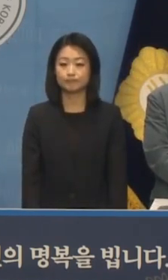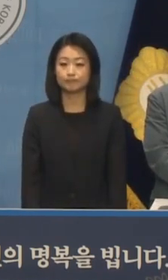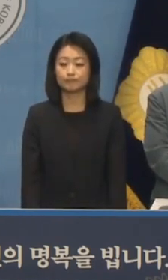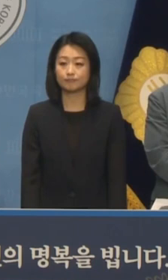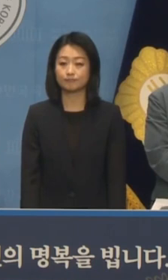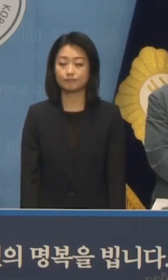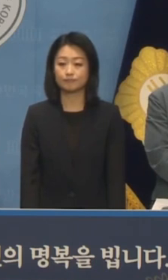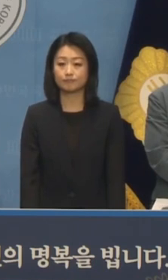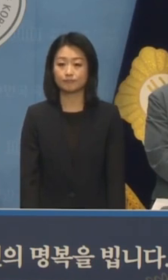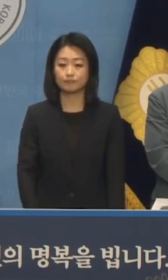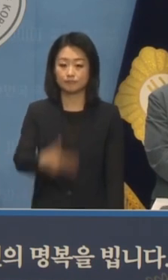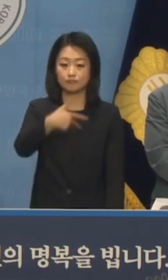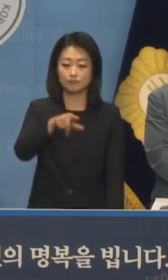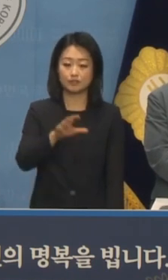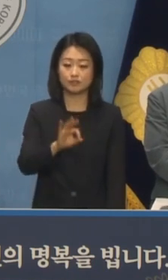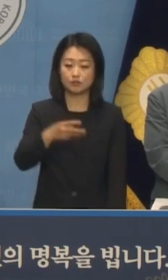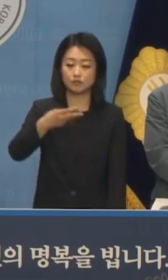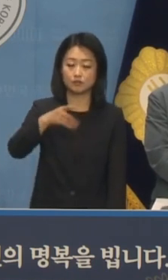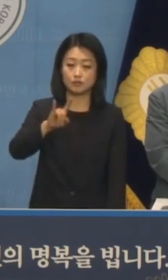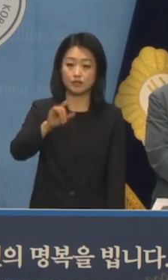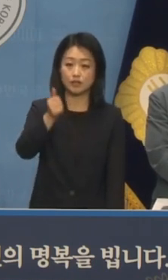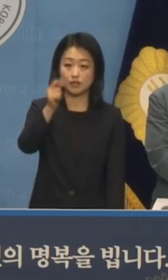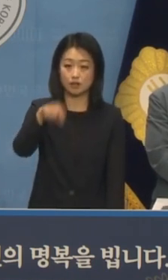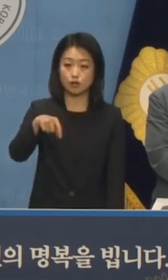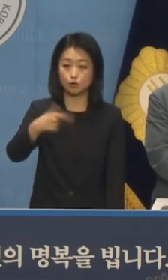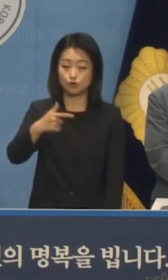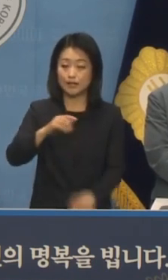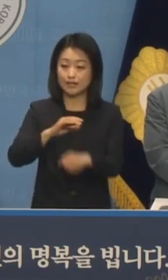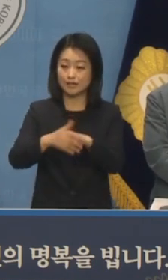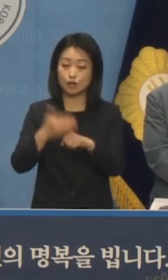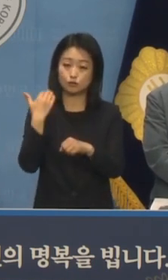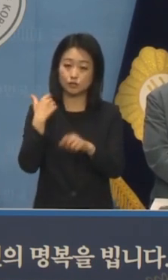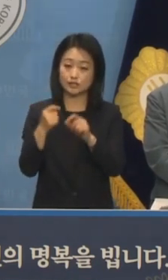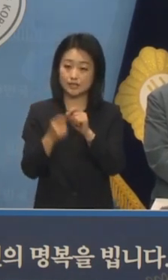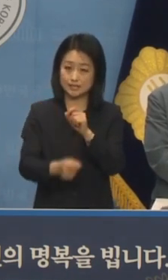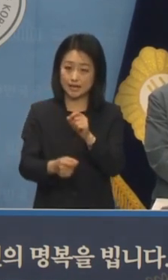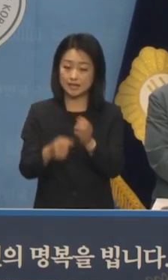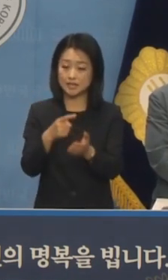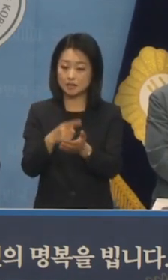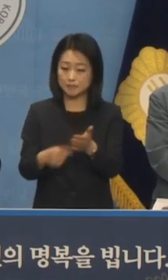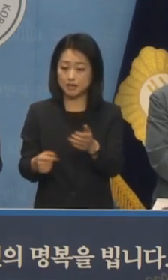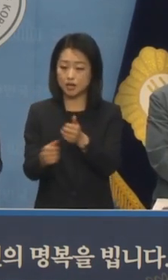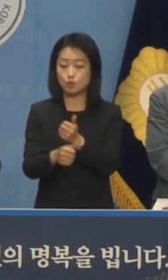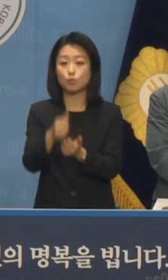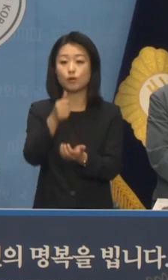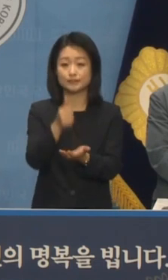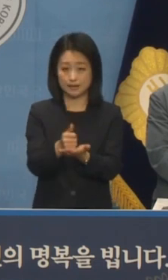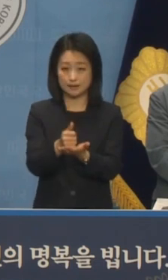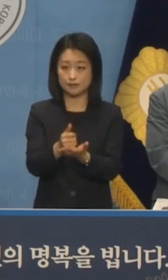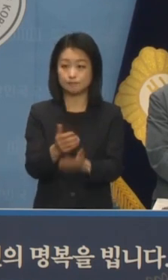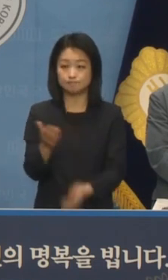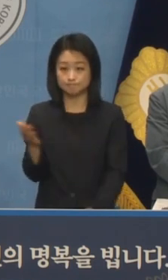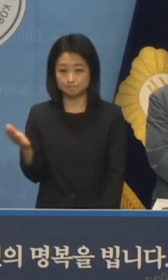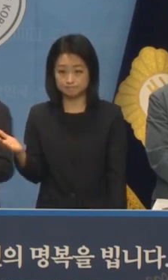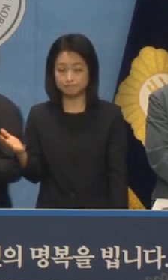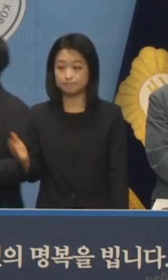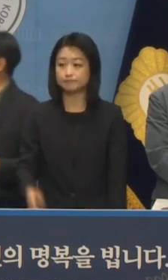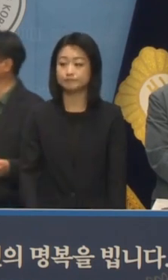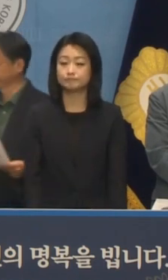다음은 정태훈 대구 전세 사기 피해 대책위원회 위원장께서 말씀하시겠습니다.